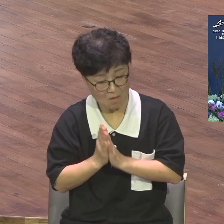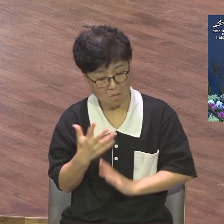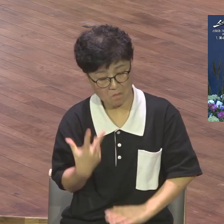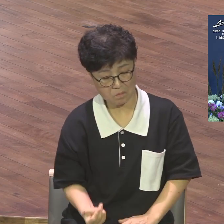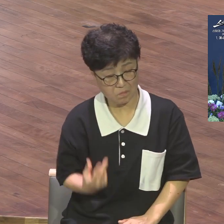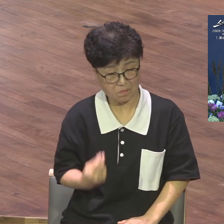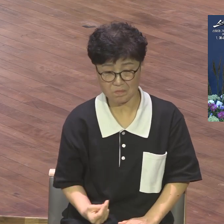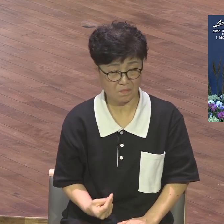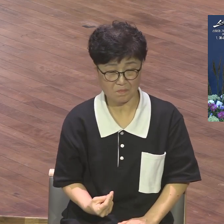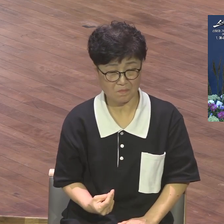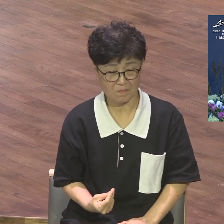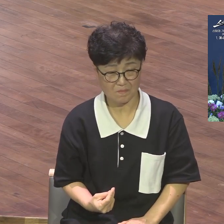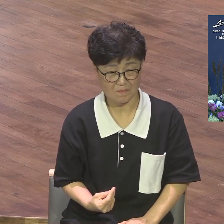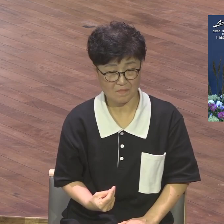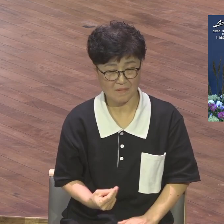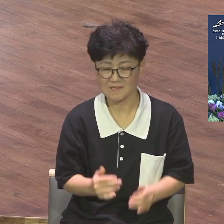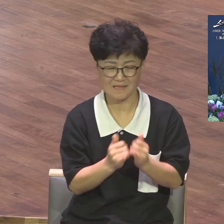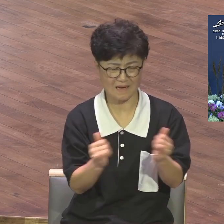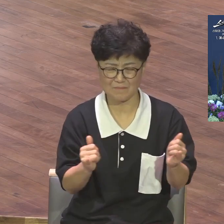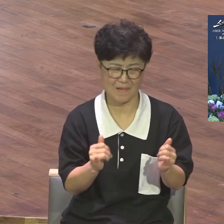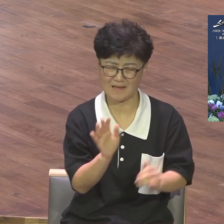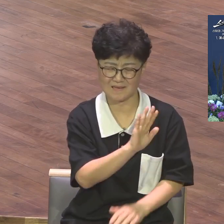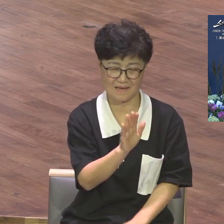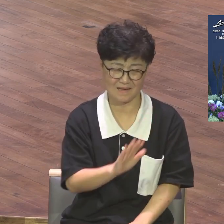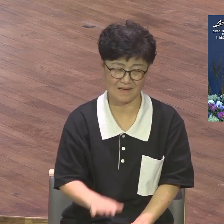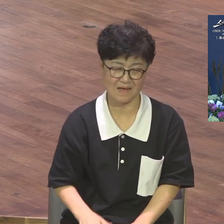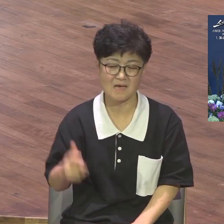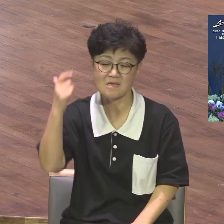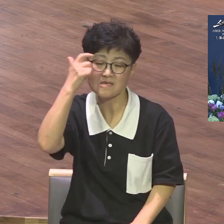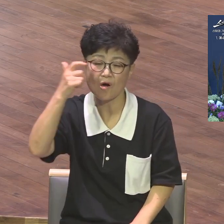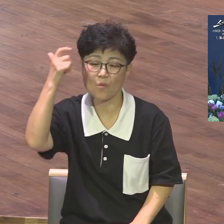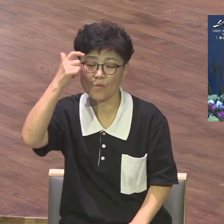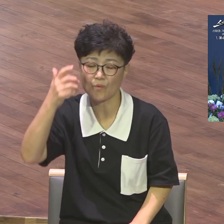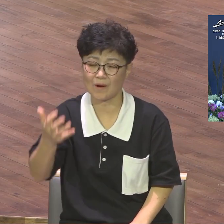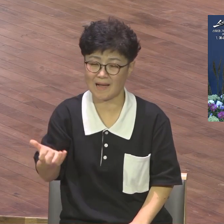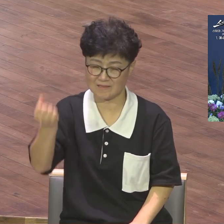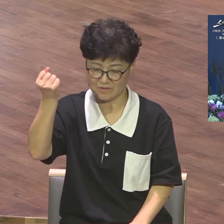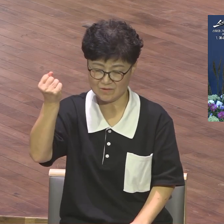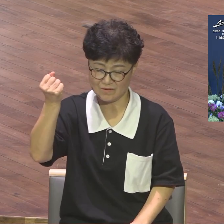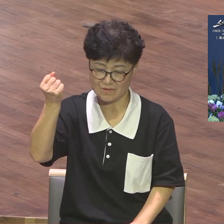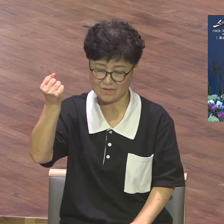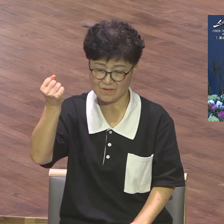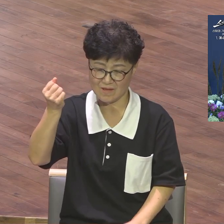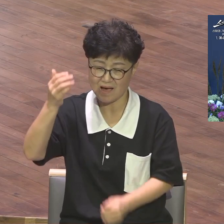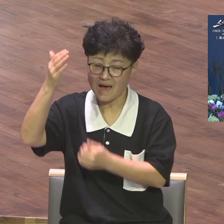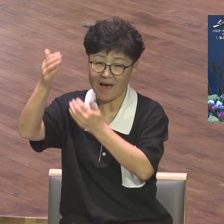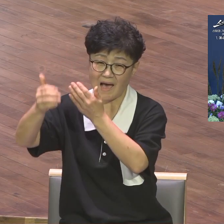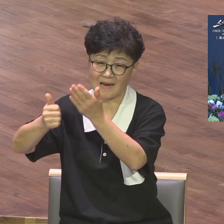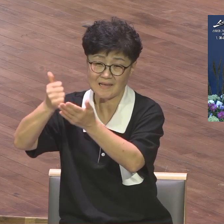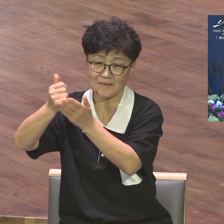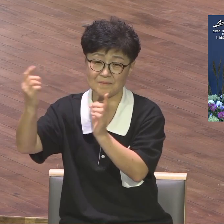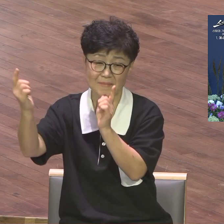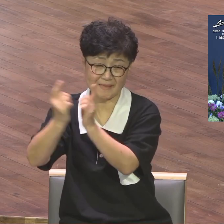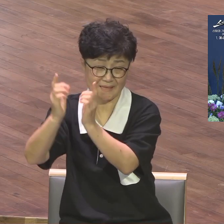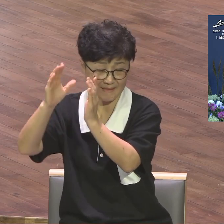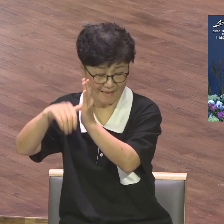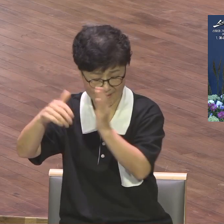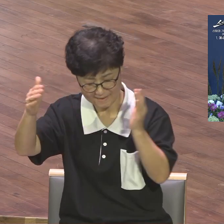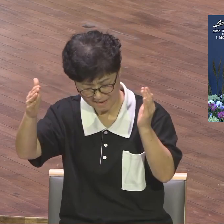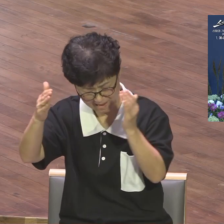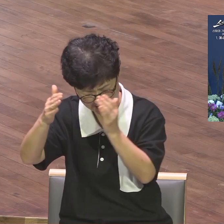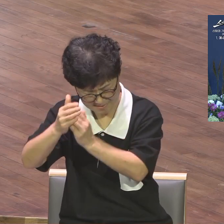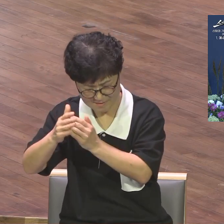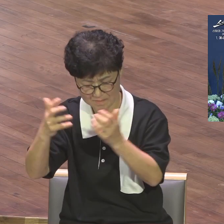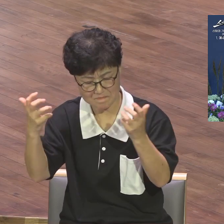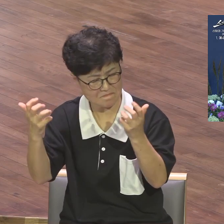것이 아니라 영적 존재로 지음을 받은 것입니다. 영원한 하나님을 만나지 못한 그 구멍은 영원한 하나님을 만날 때까지는 절대